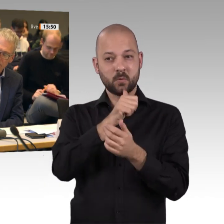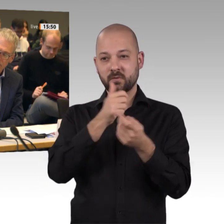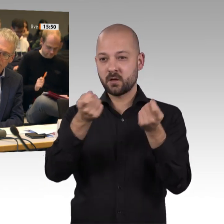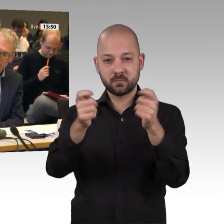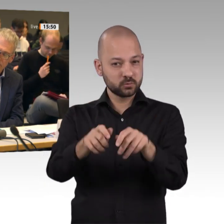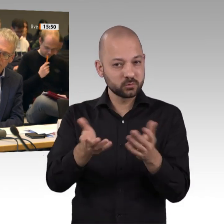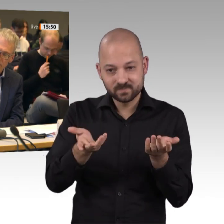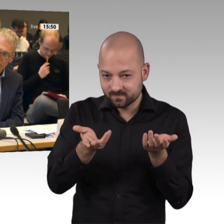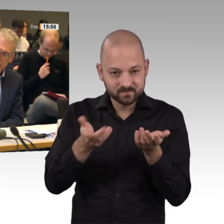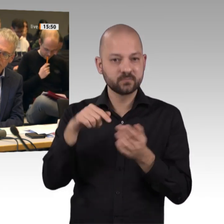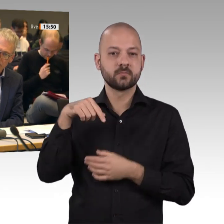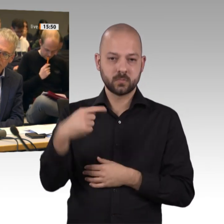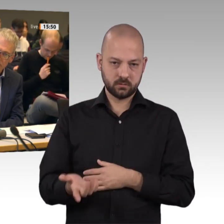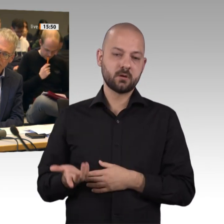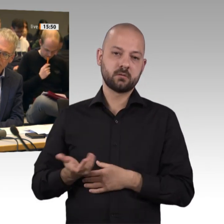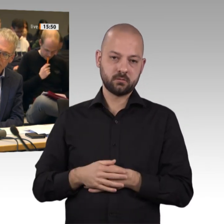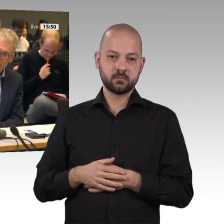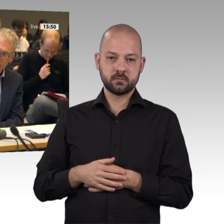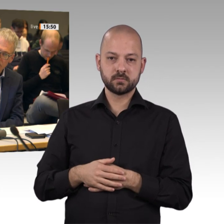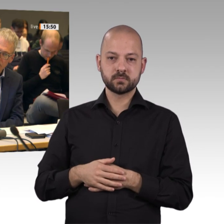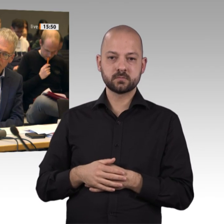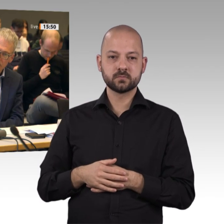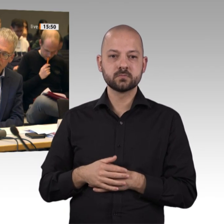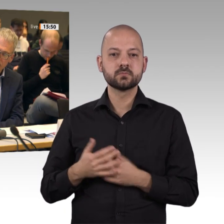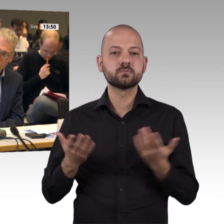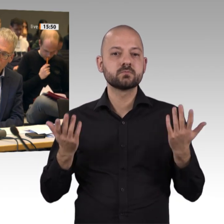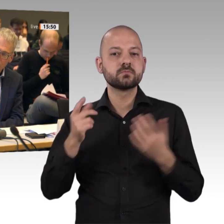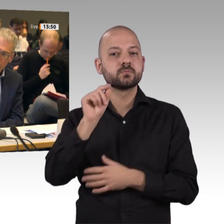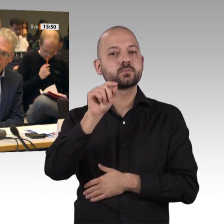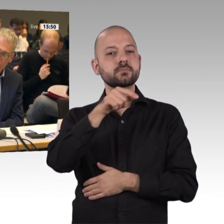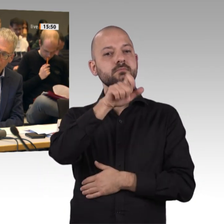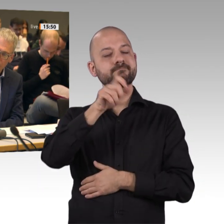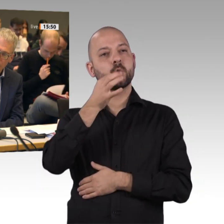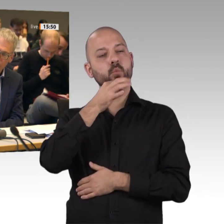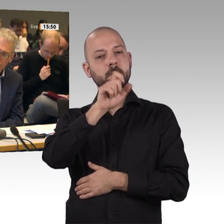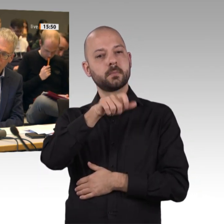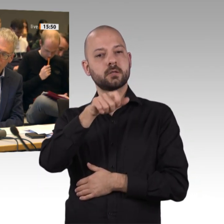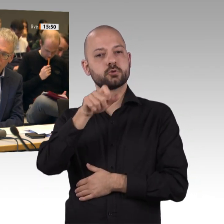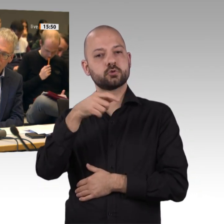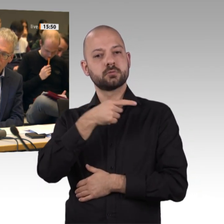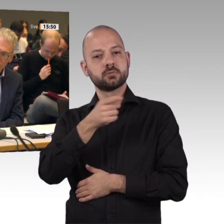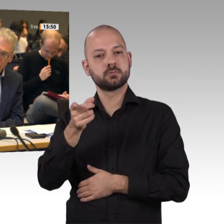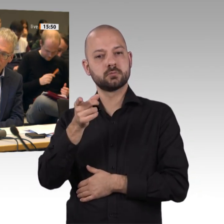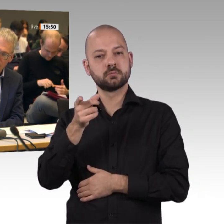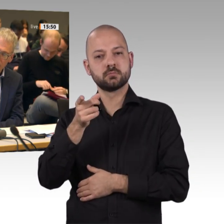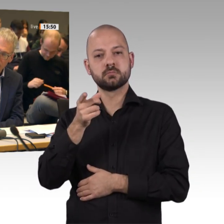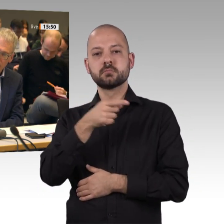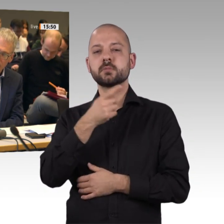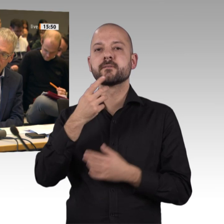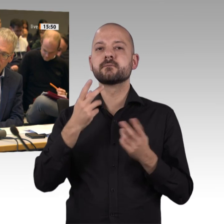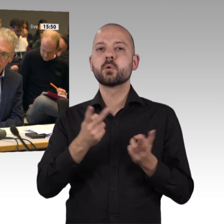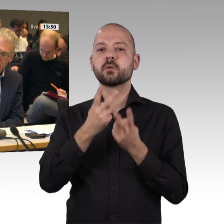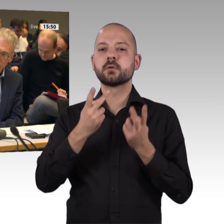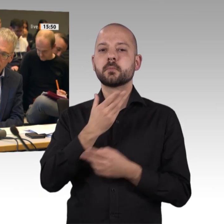Dies betrifft vor allem junge Menschen mit Behinderung, die nach dem Verlassen der Schule auch eine Tätigkeit auf dem allgemeinen